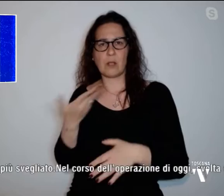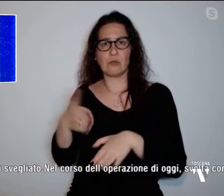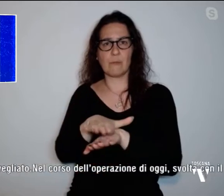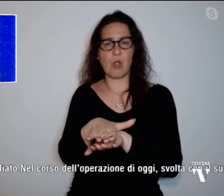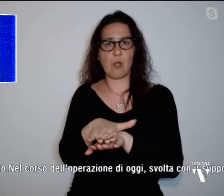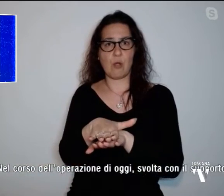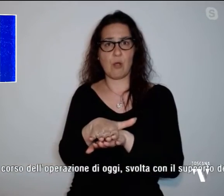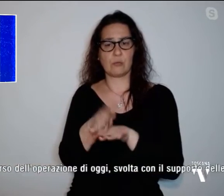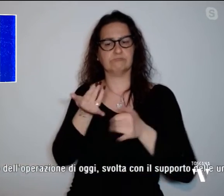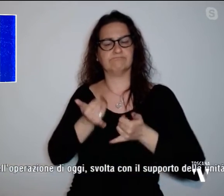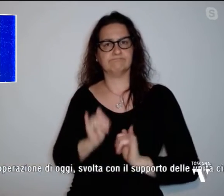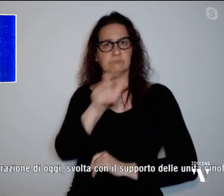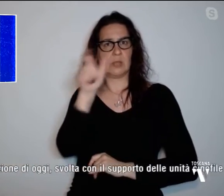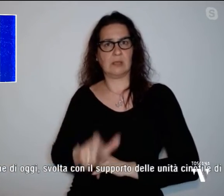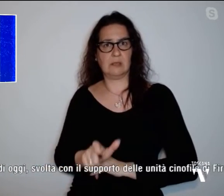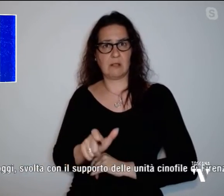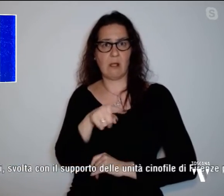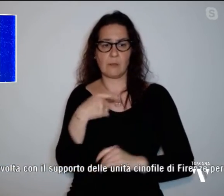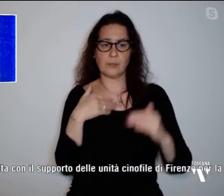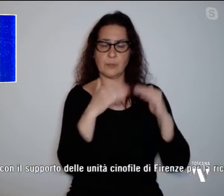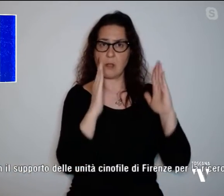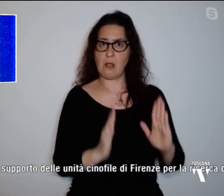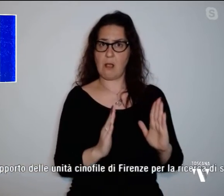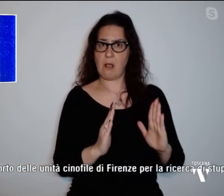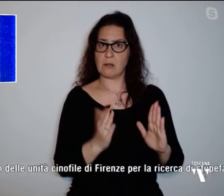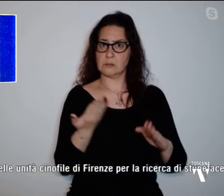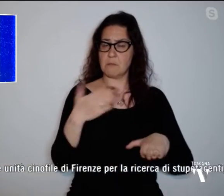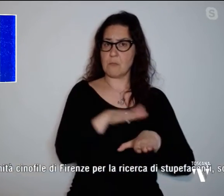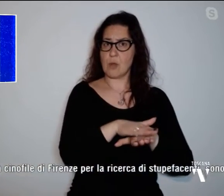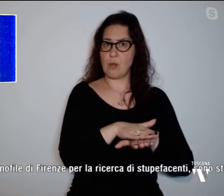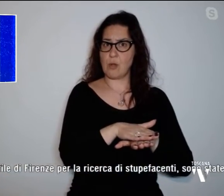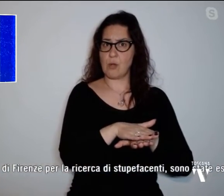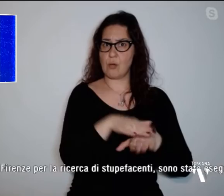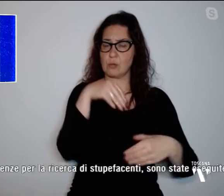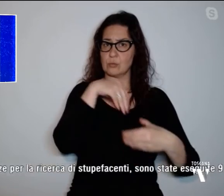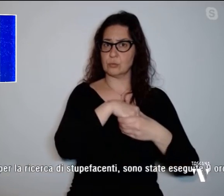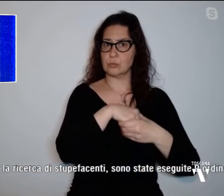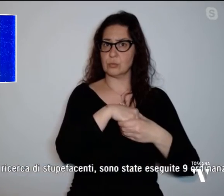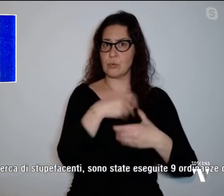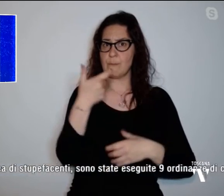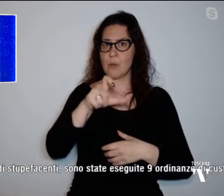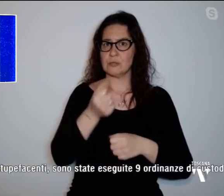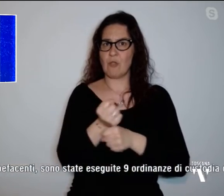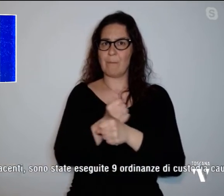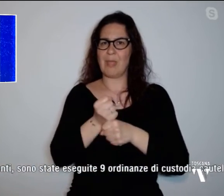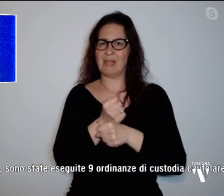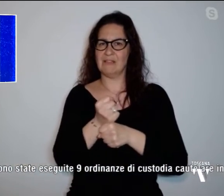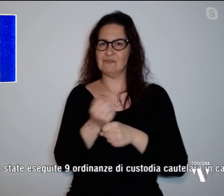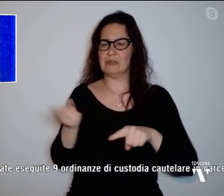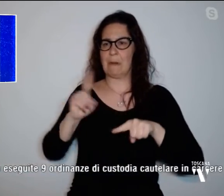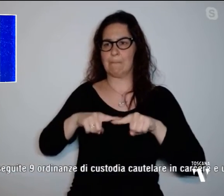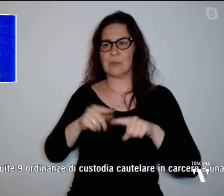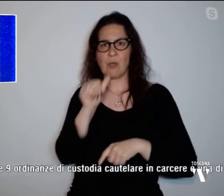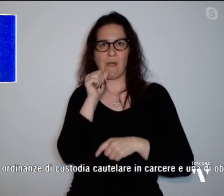deceduto nella sua abitazione a causa di un letale mix di medicinali, sostanze alcoliche